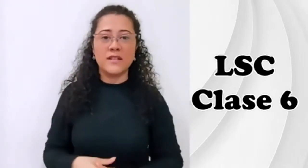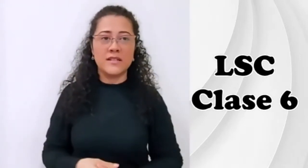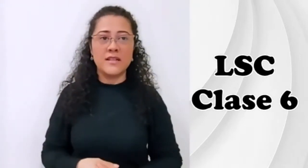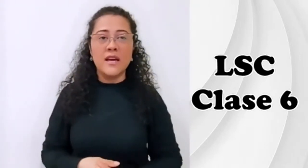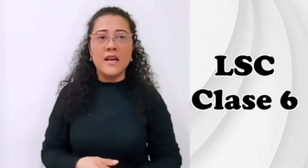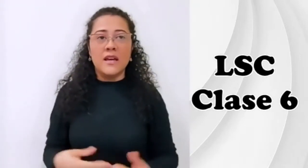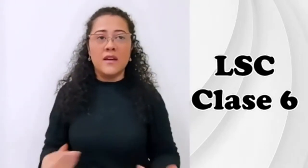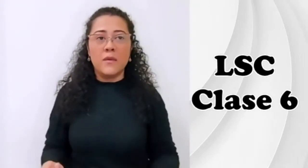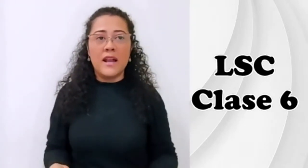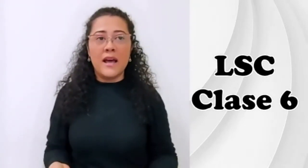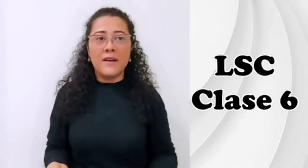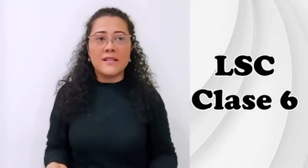así. Igual a veces,